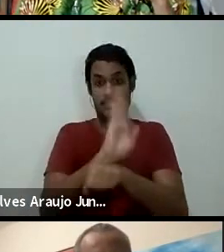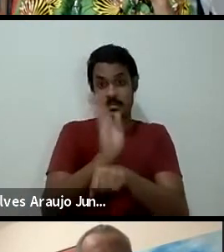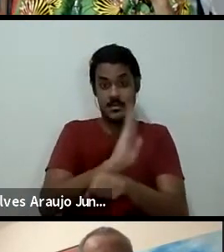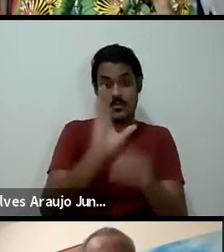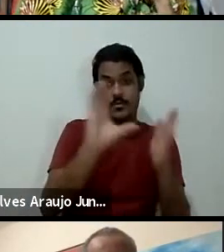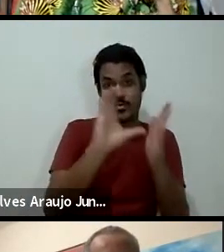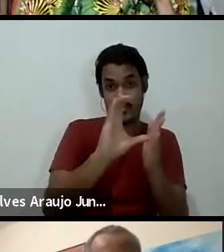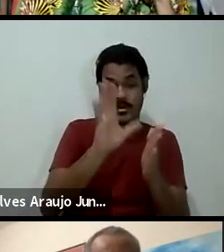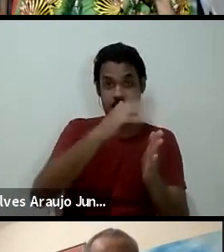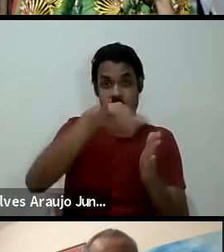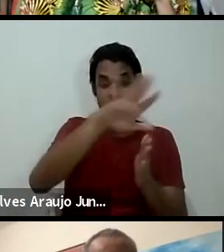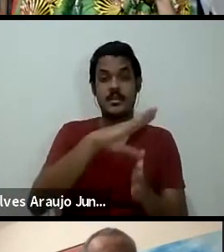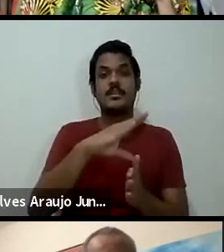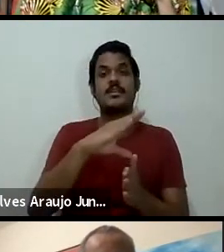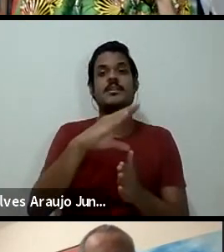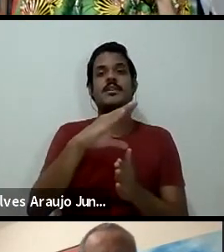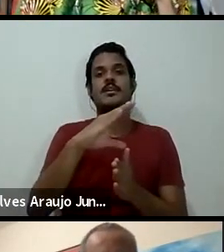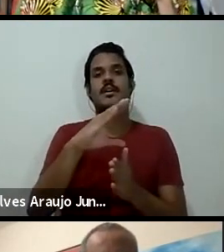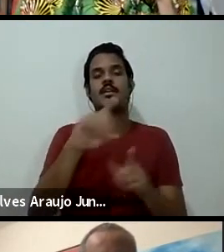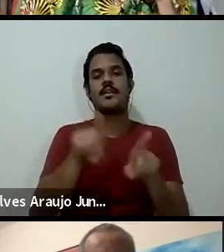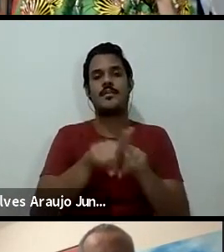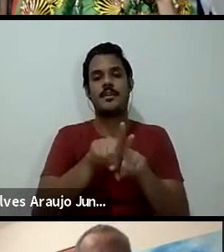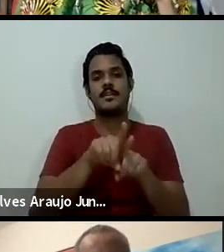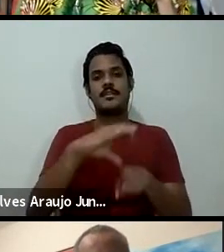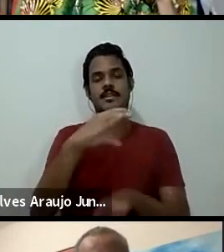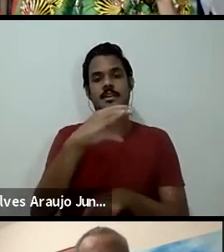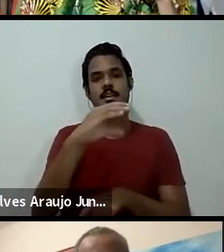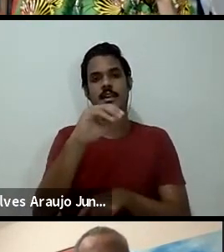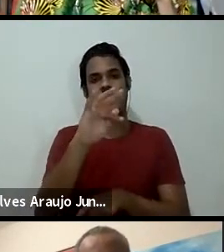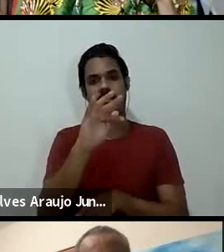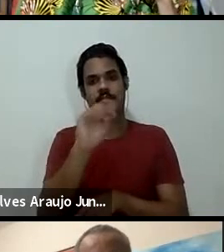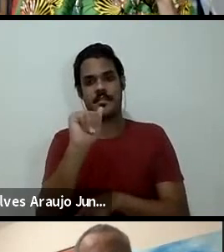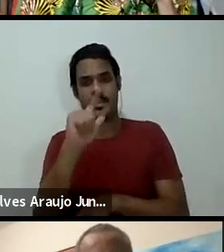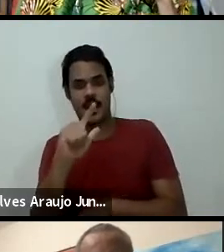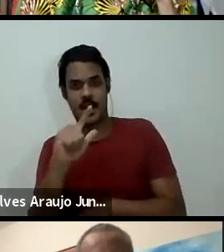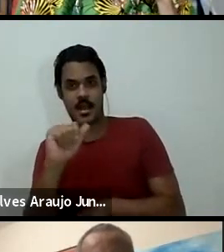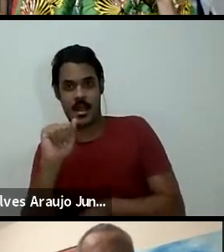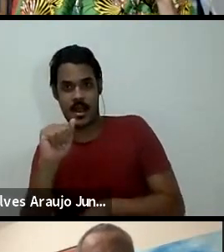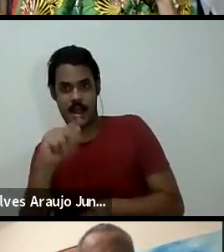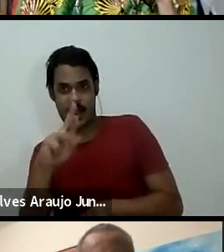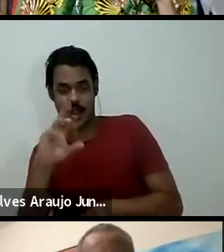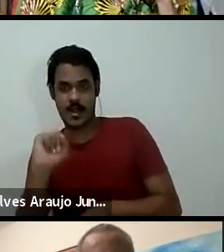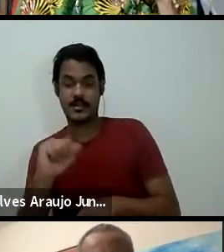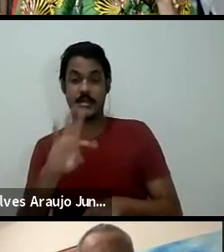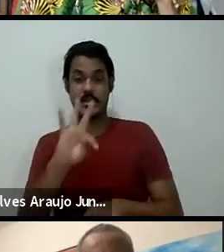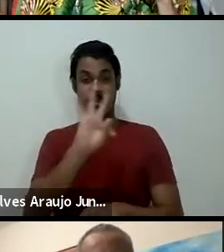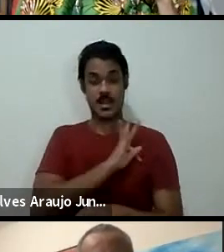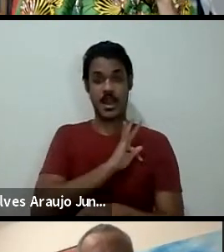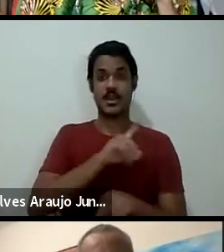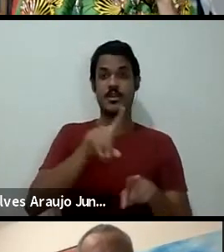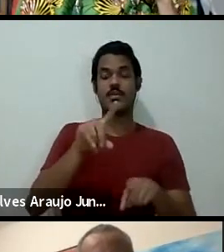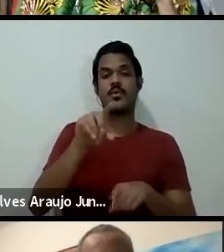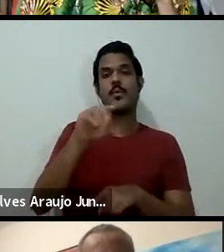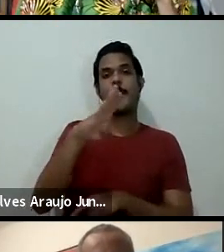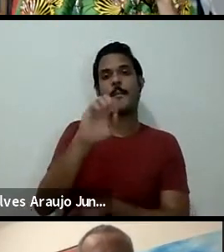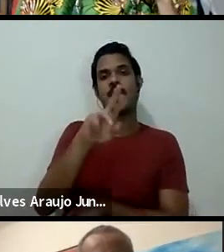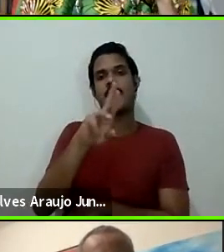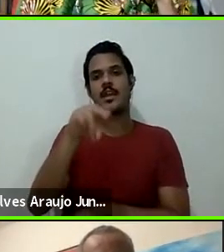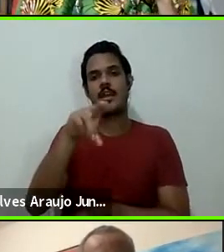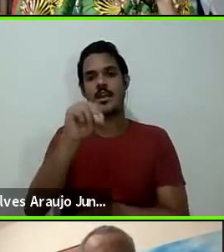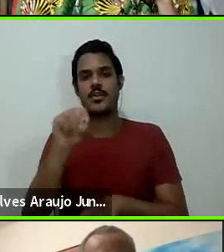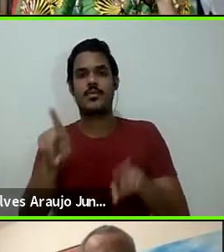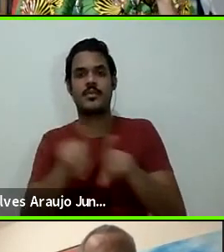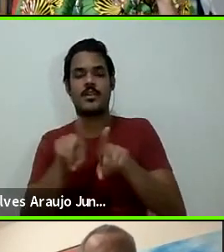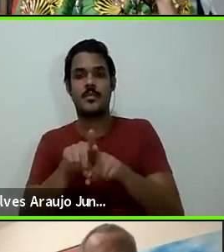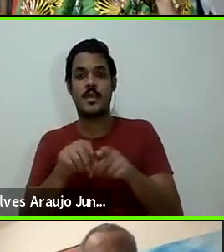do CFA Artes, e a transmissão operada pelo profissional Breno Terra, com apoio também do